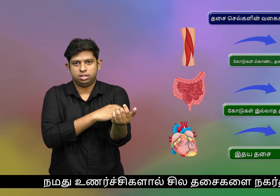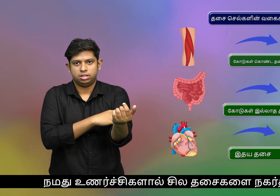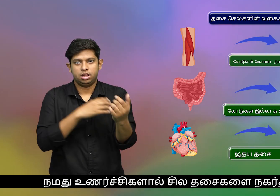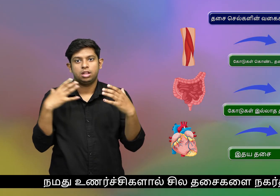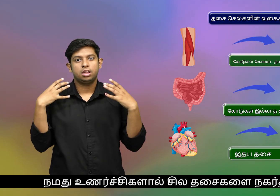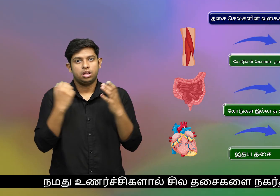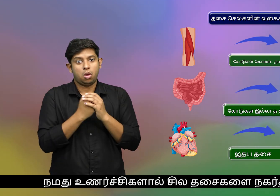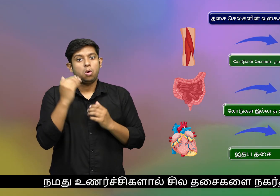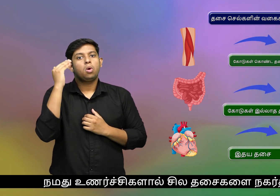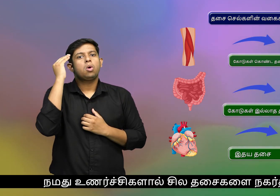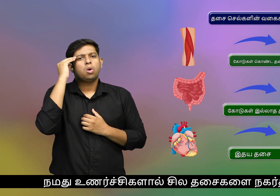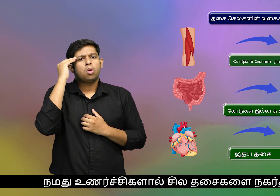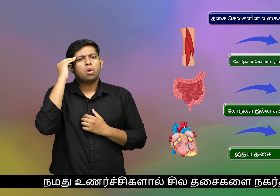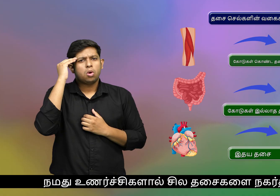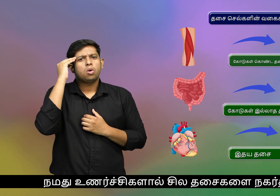தசைகளை நகர்த்த முடியும்.